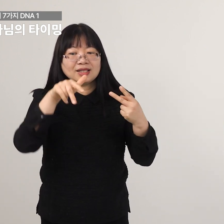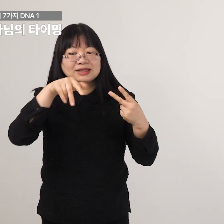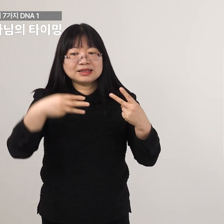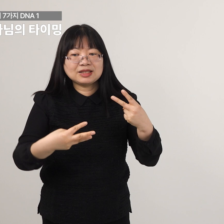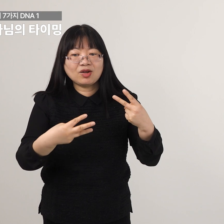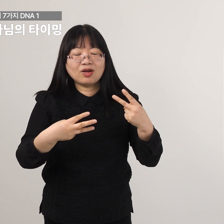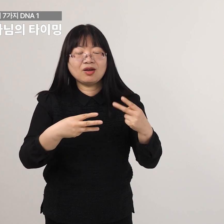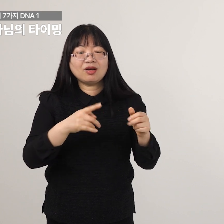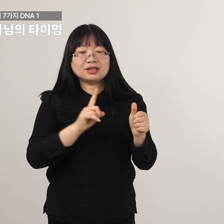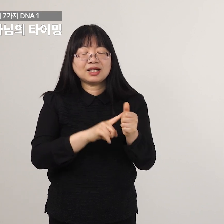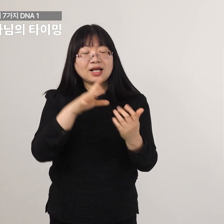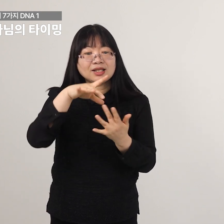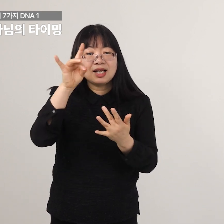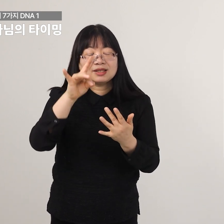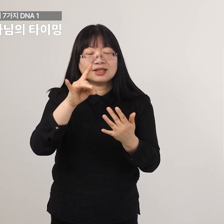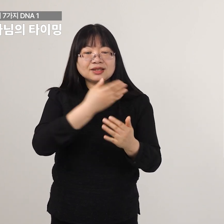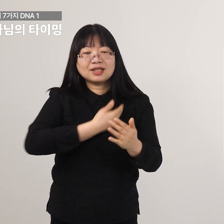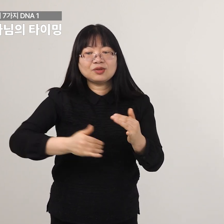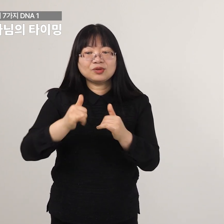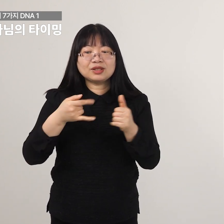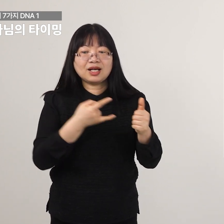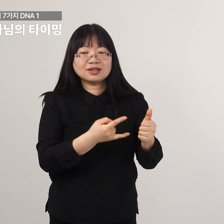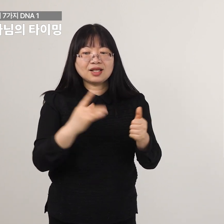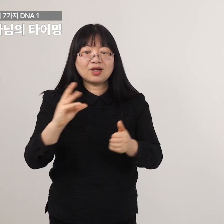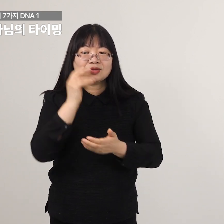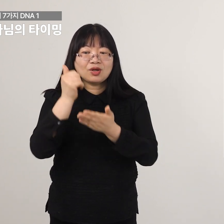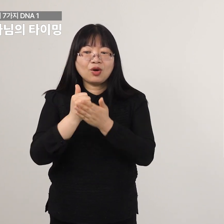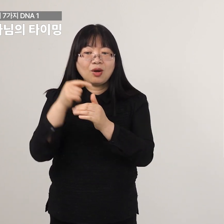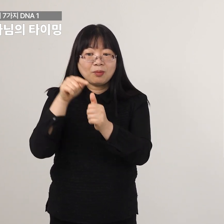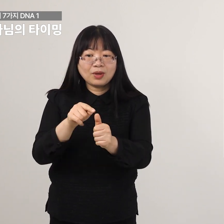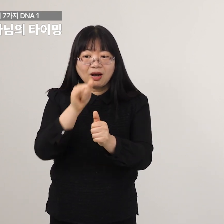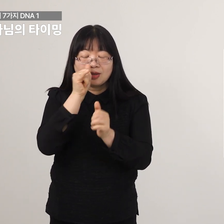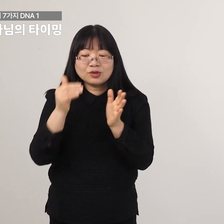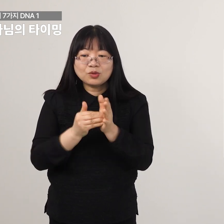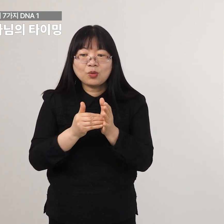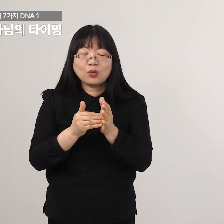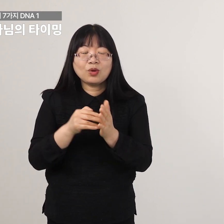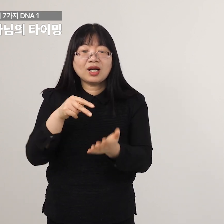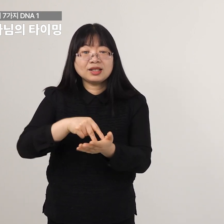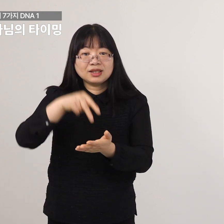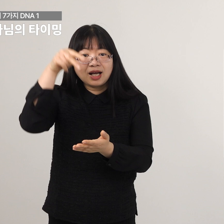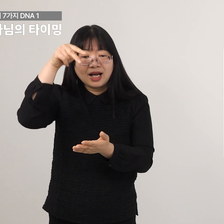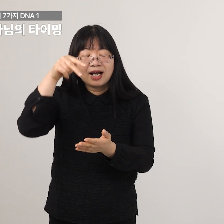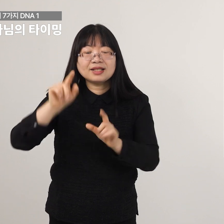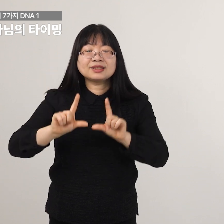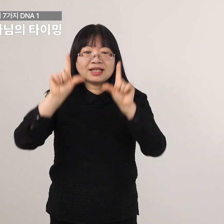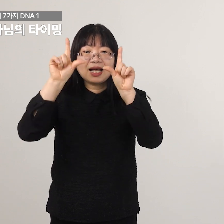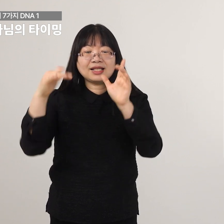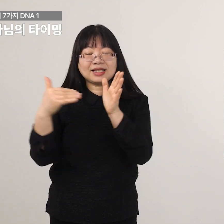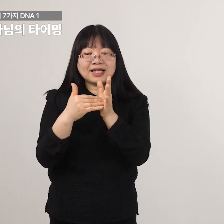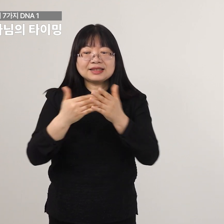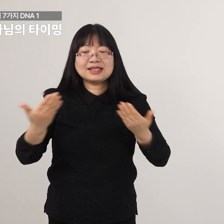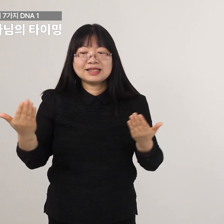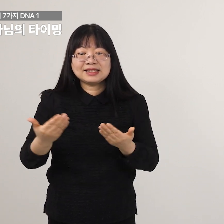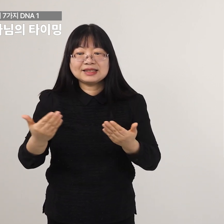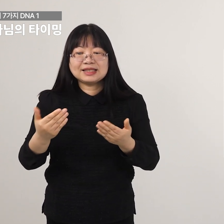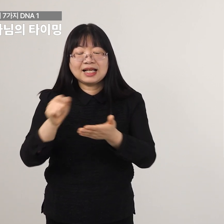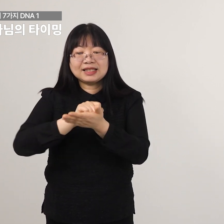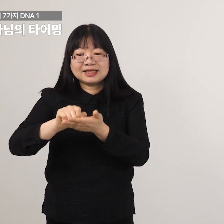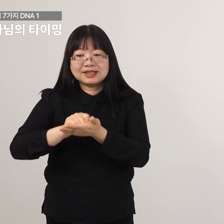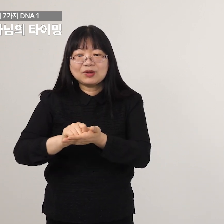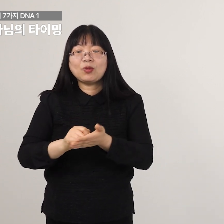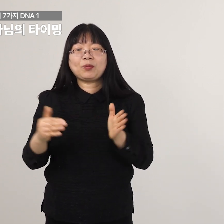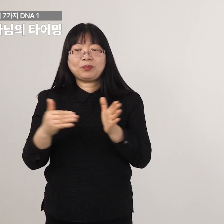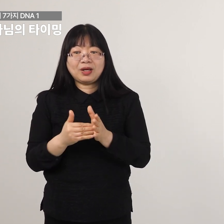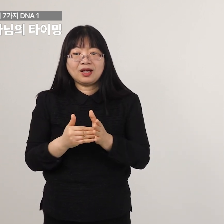2절에 그가 택하신 사도들에게 성령으로 명하시고 승천하신 날까지의 일을